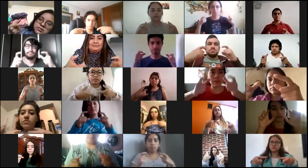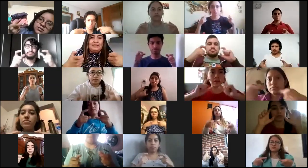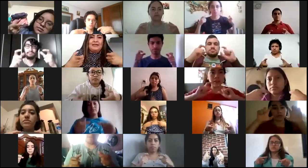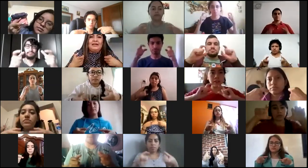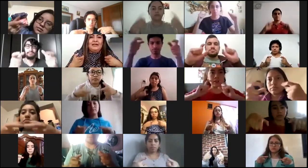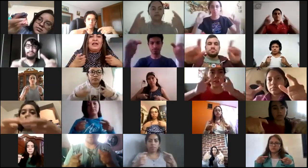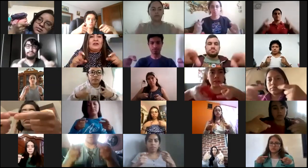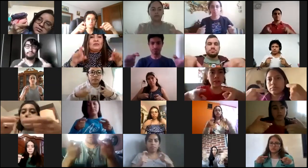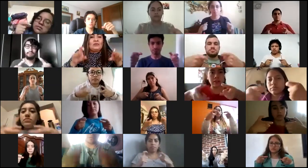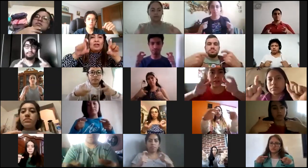Ajá. Recuerden, Q,